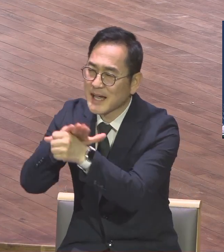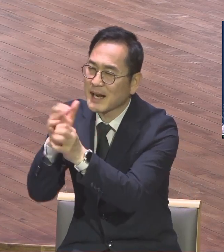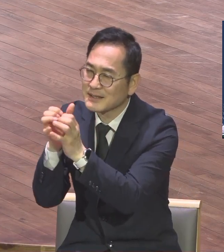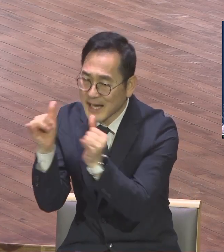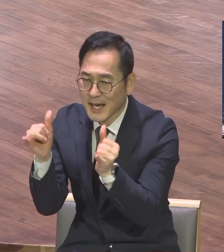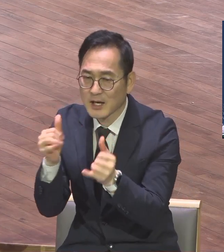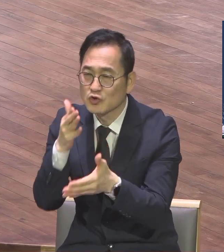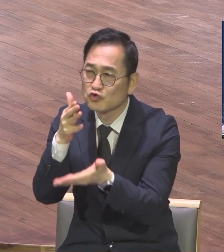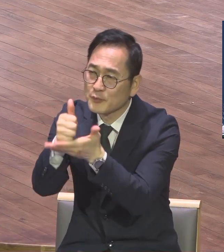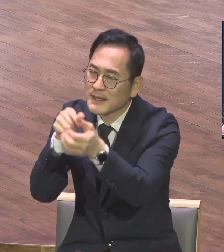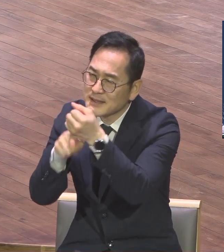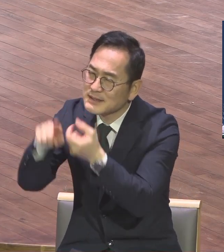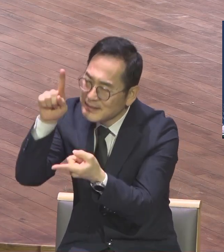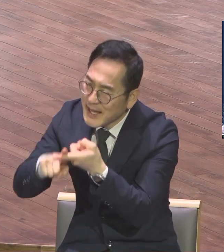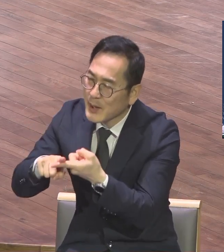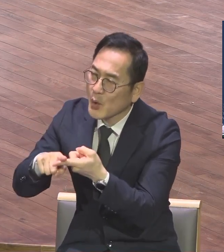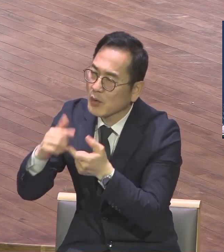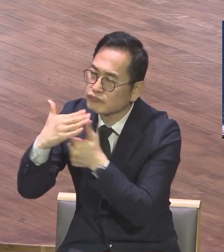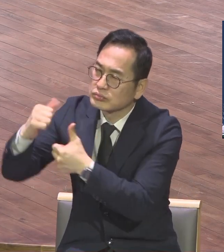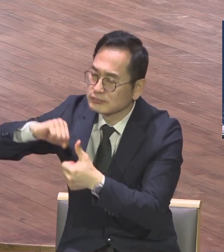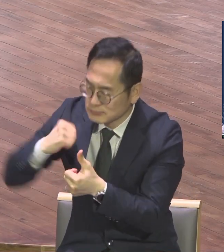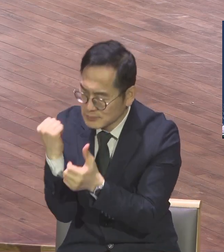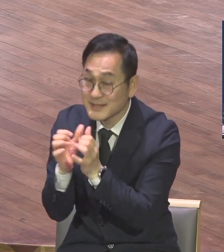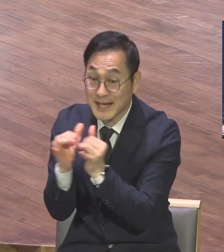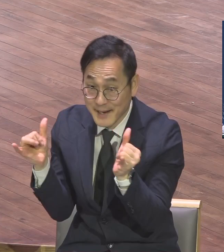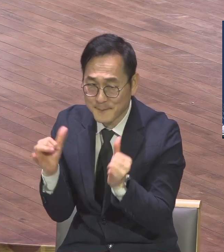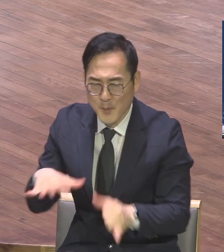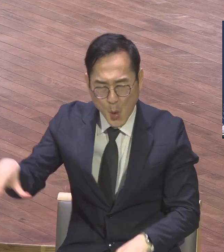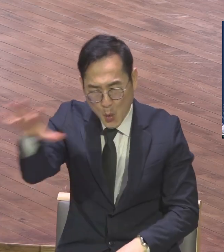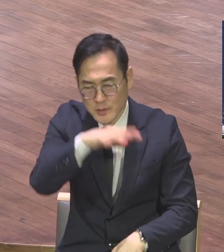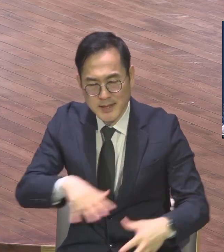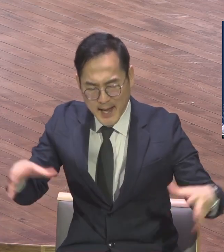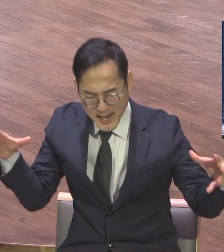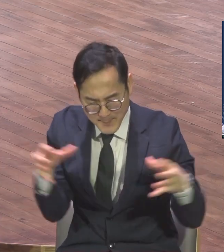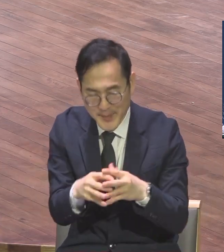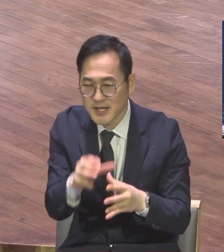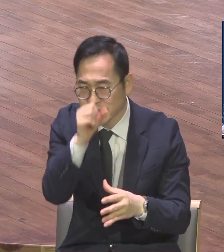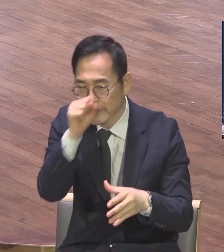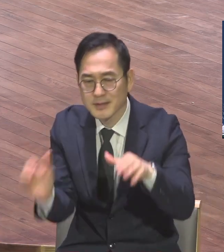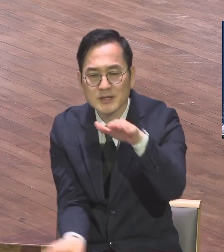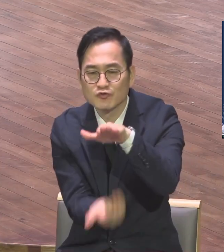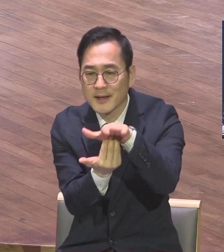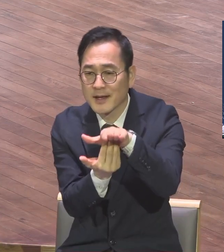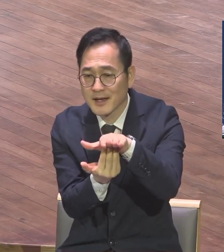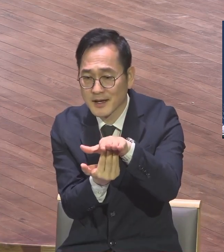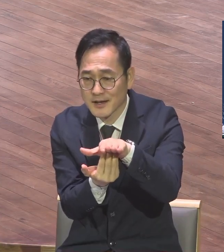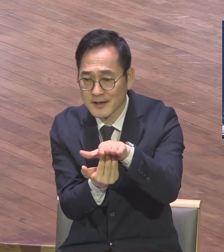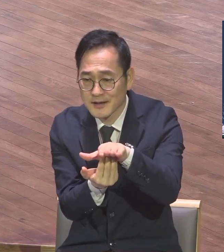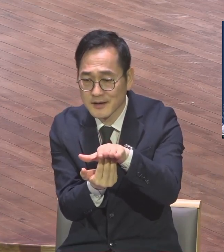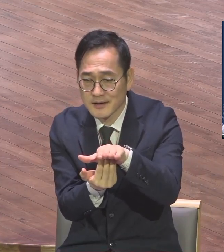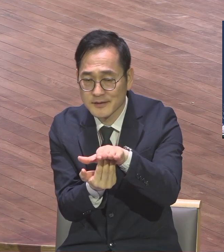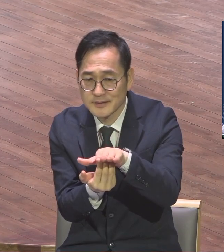그 뜻대로 부르심을 입은 자들에게는 모든 것이 합력하여 선을 이루느니라.